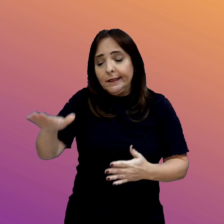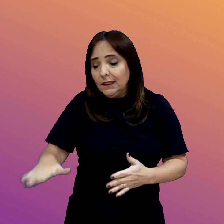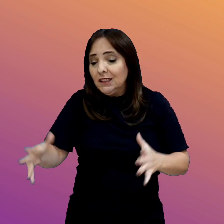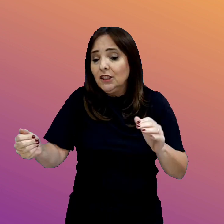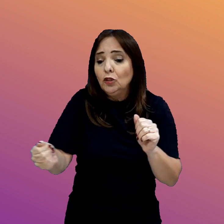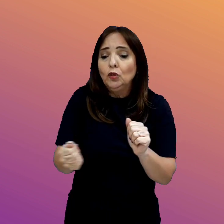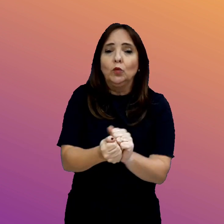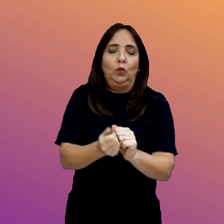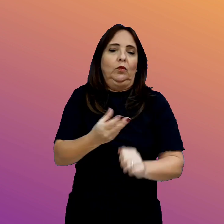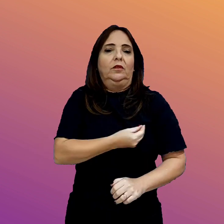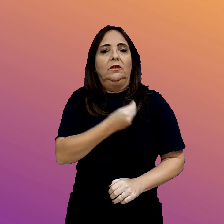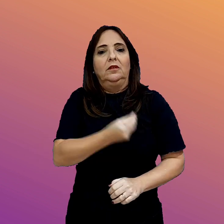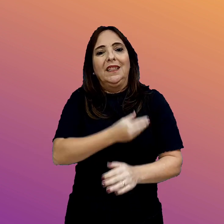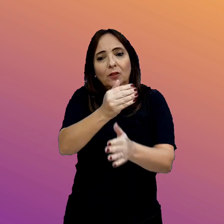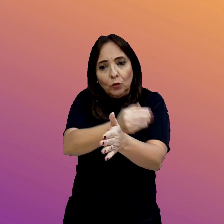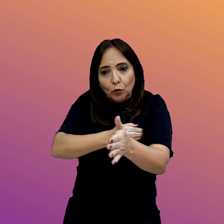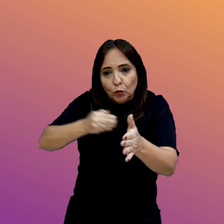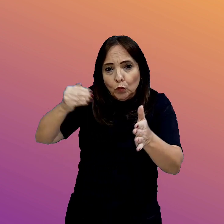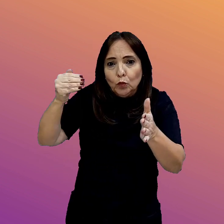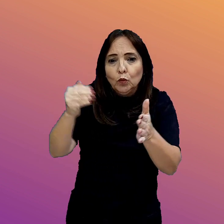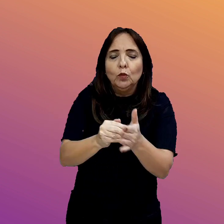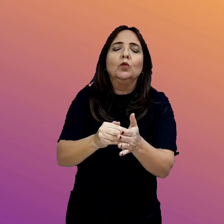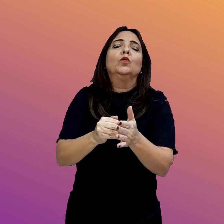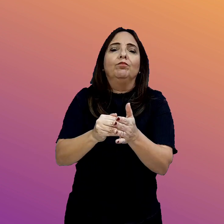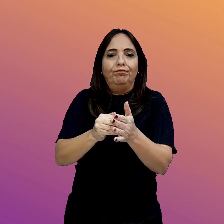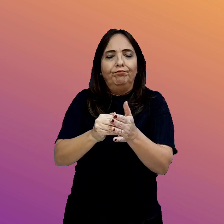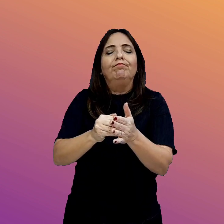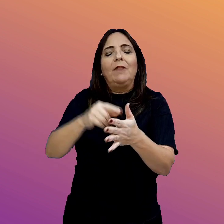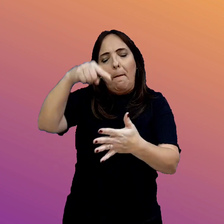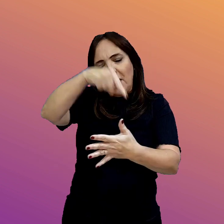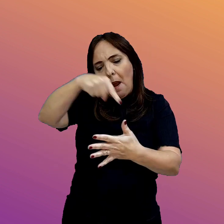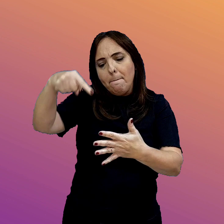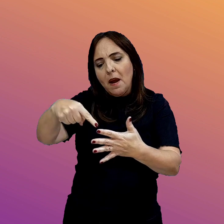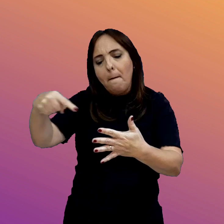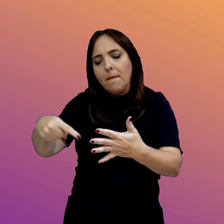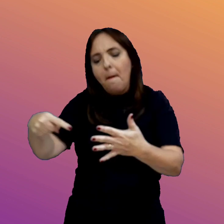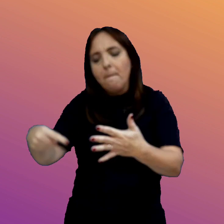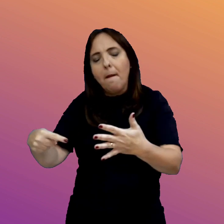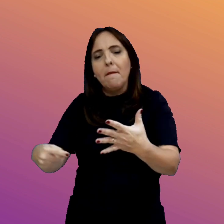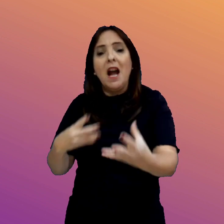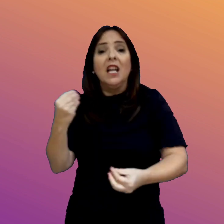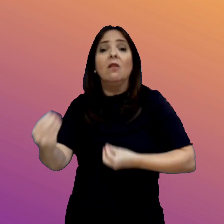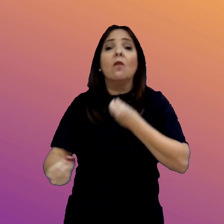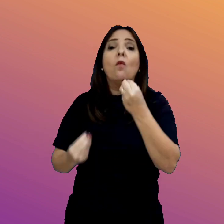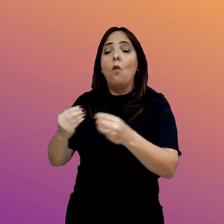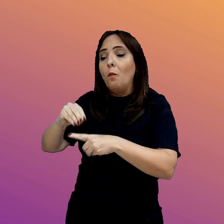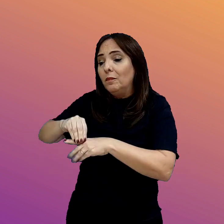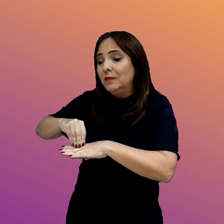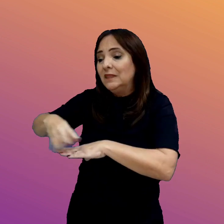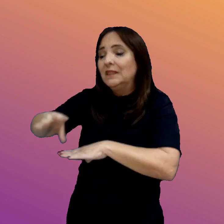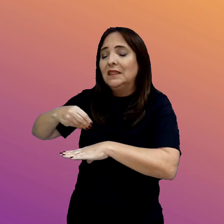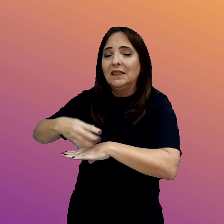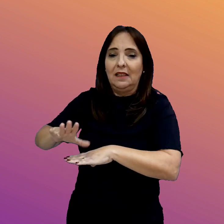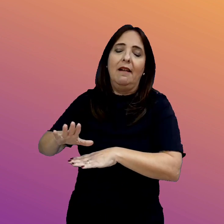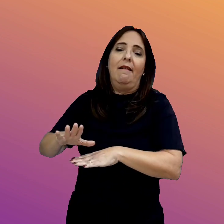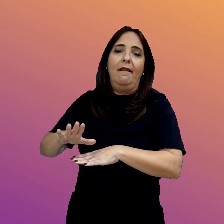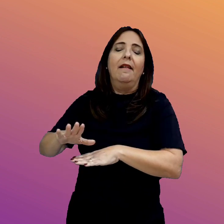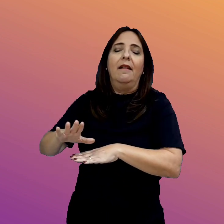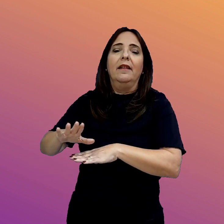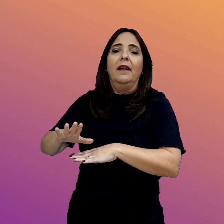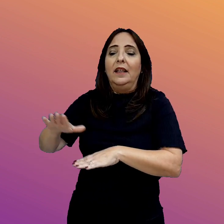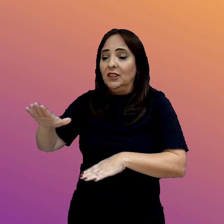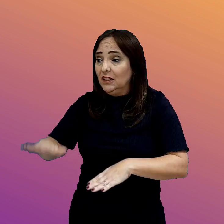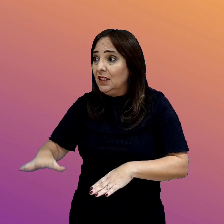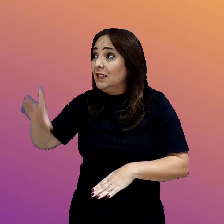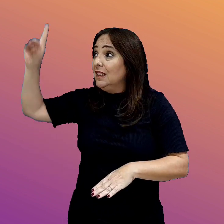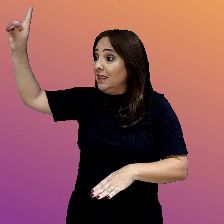isso. E como a gente ensinar para as crianças que Deus está ali com ele no meio do temporal, né?